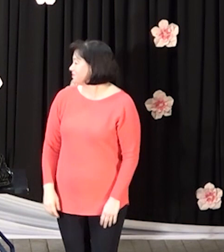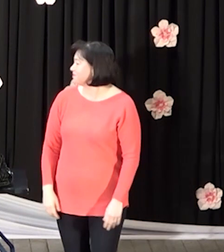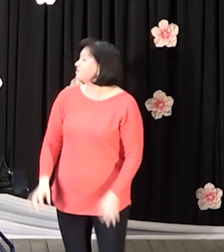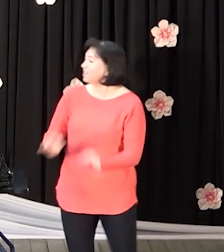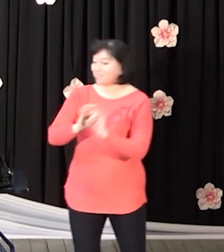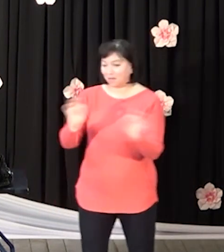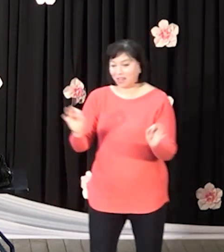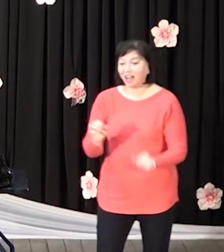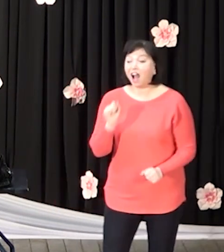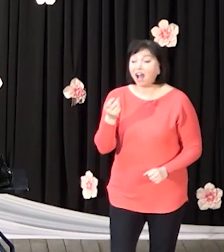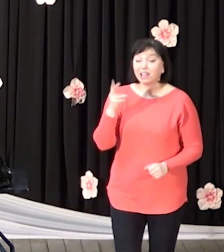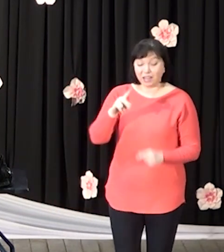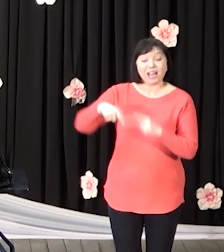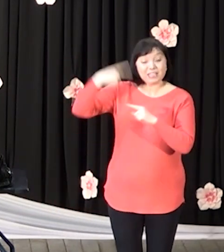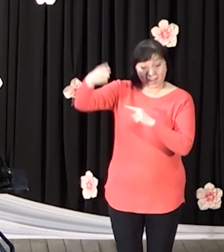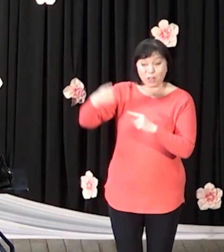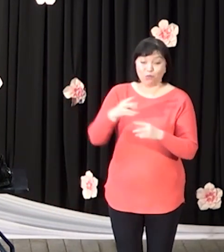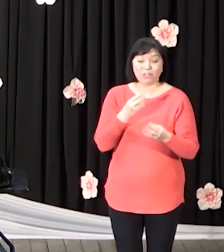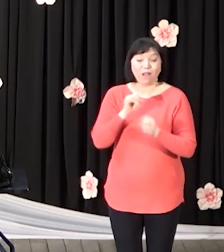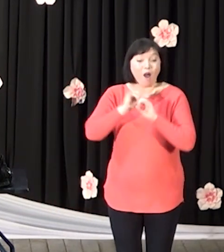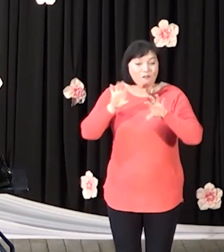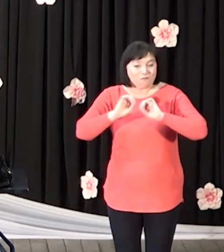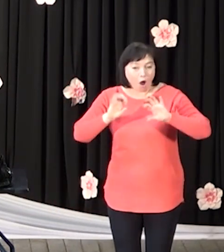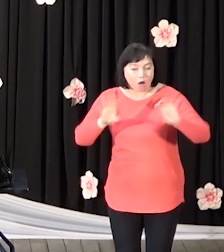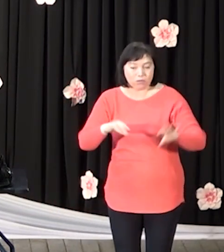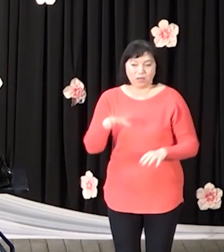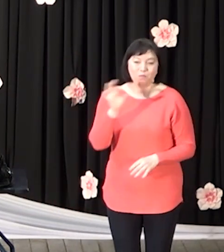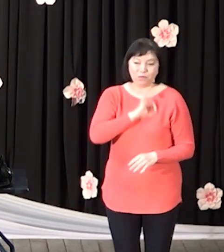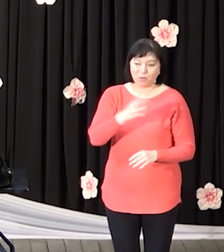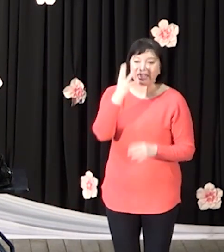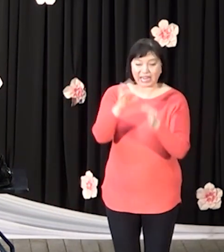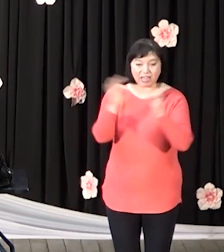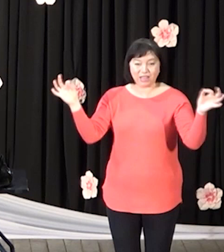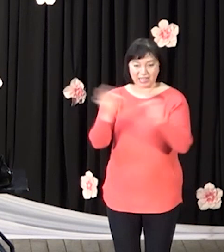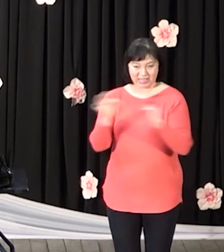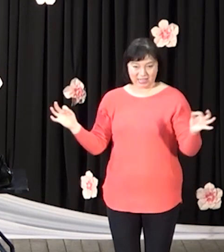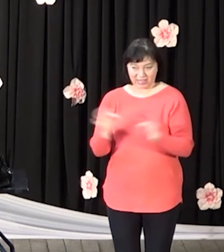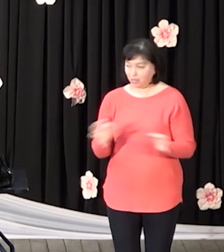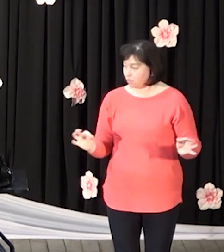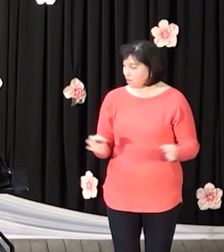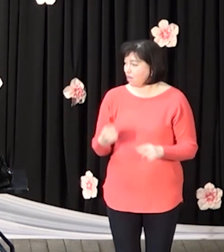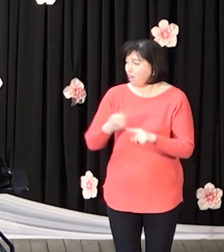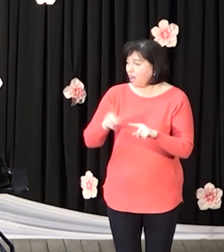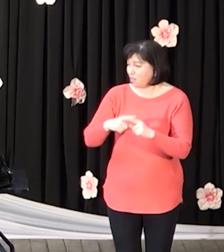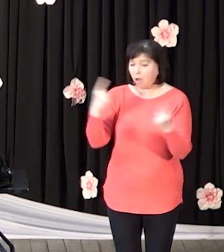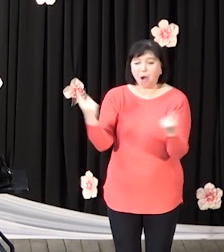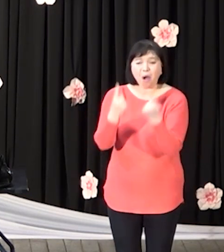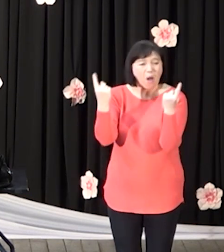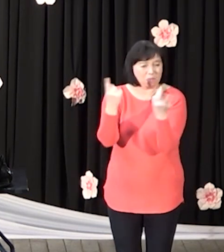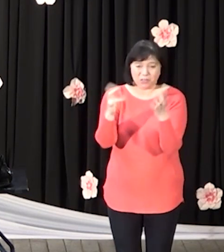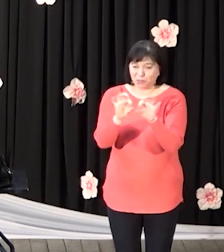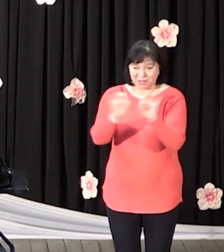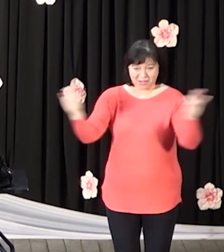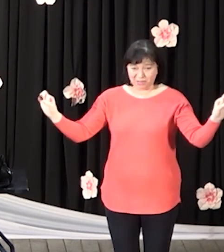Ok, iar pentru următorul grup voi folosi 3 sfori de ață. Sunt niște sfori de ață absolut